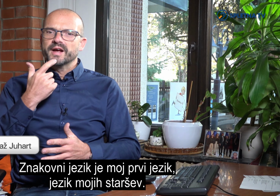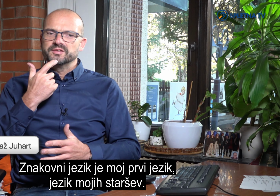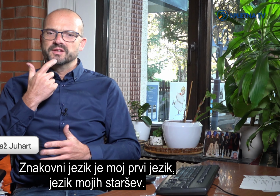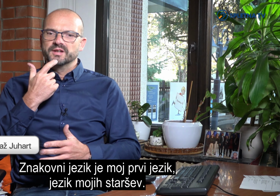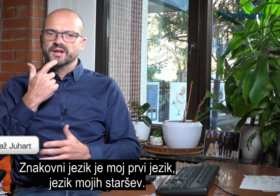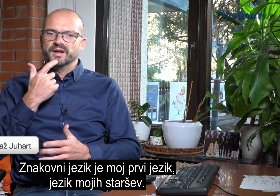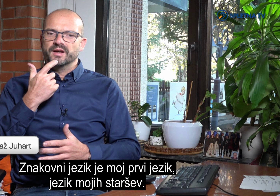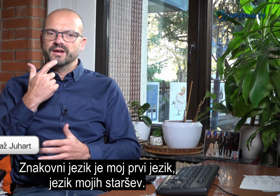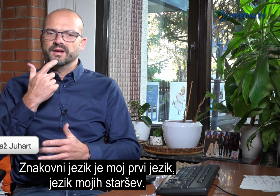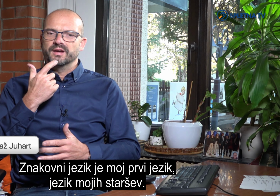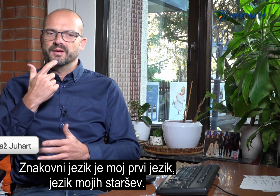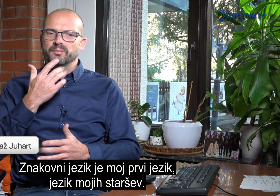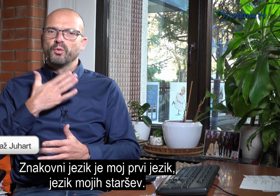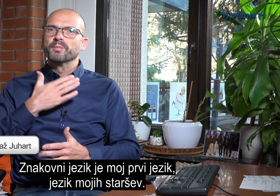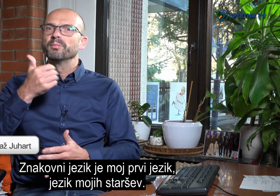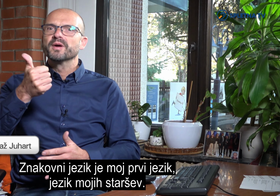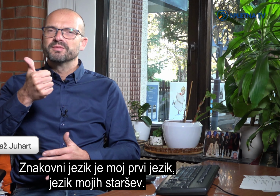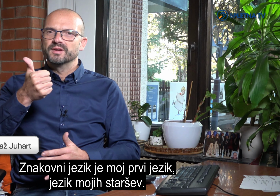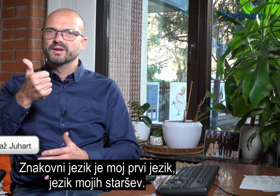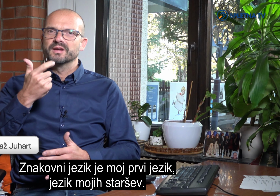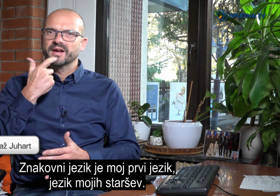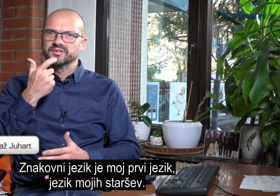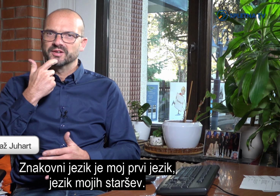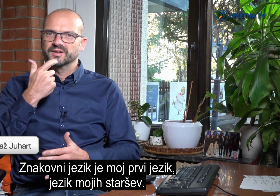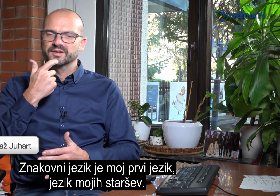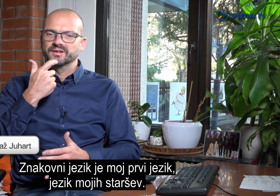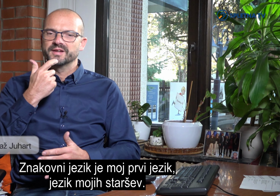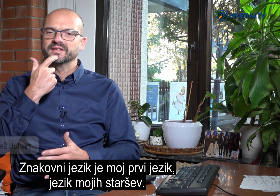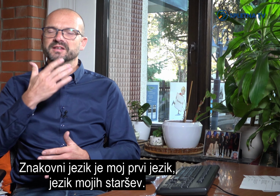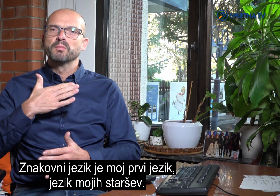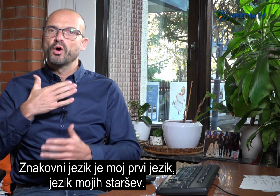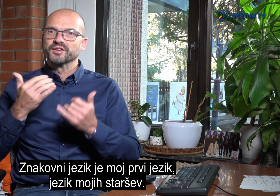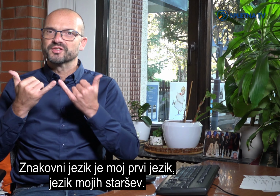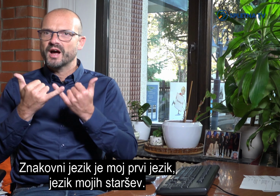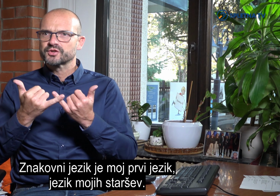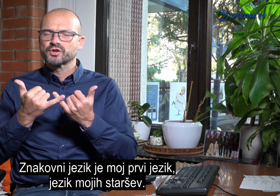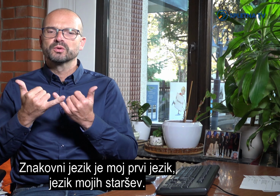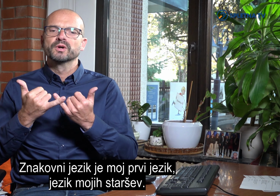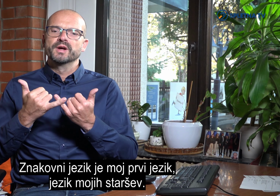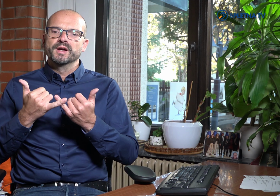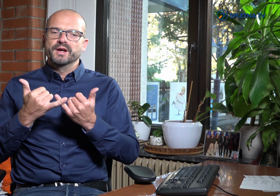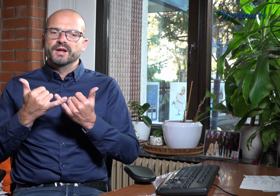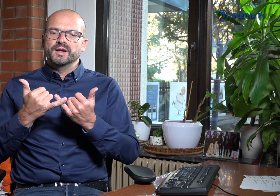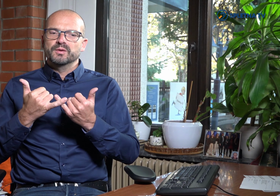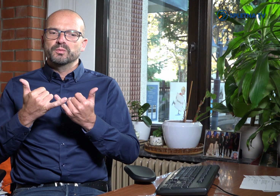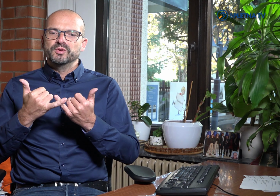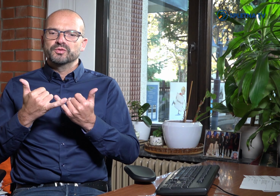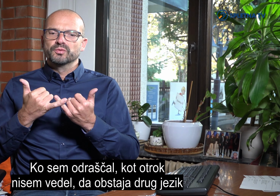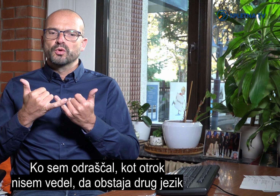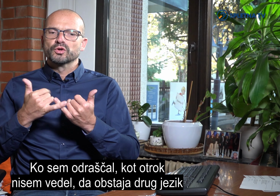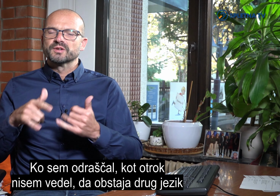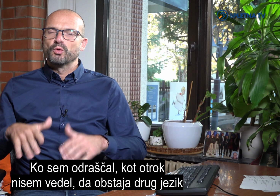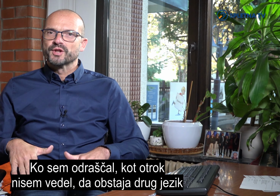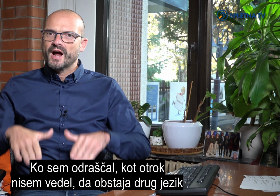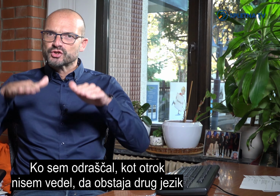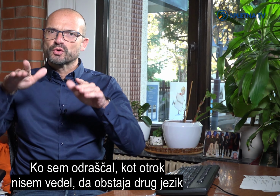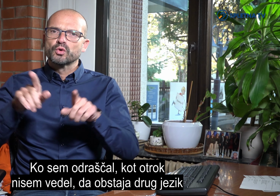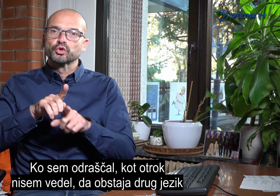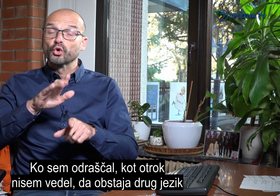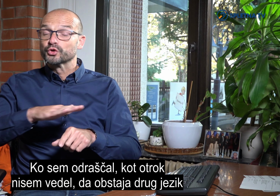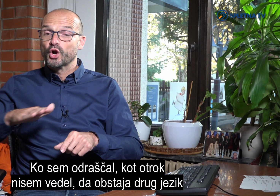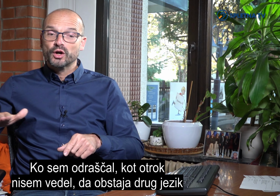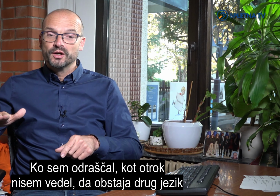Znakovni jezik je moj prvi jezik, jezik mojih staršev in v bistvu, ko sem